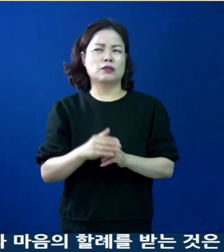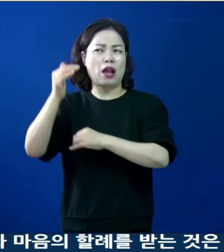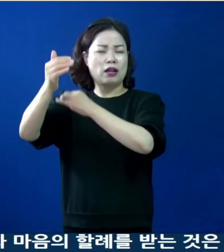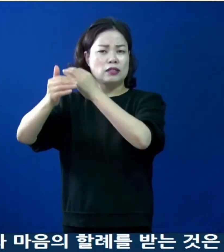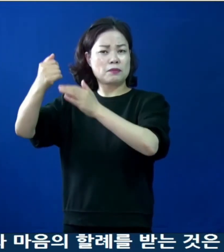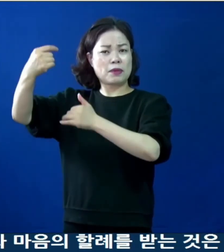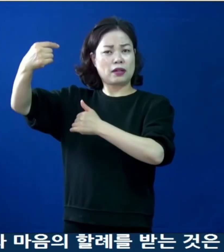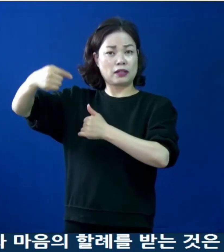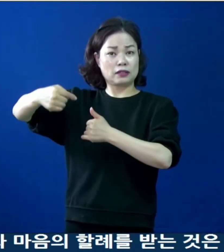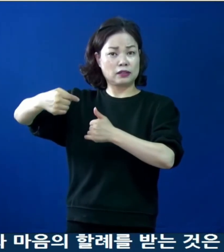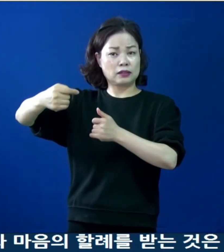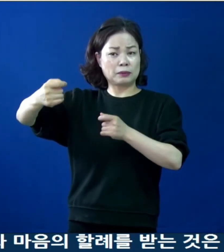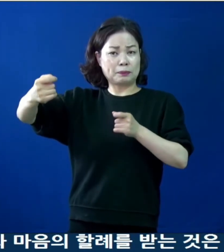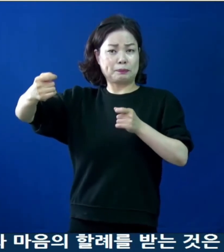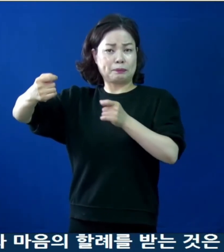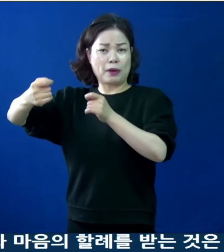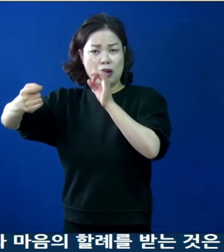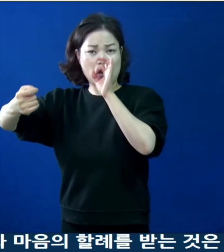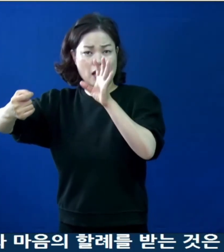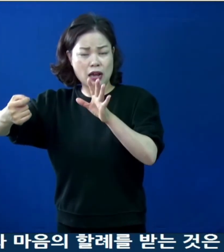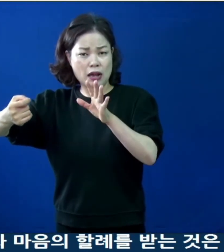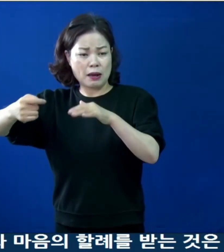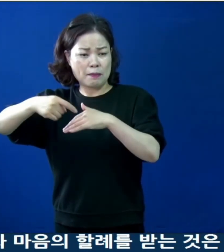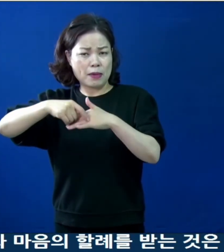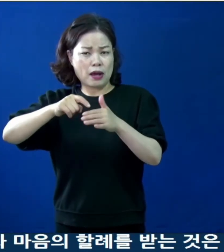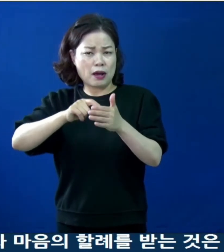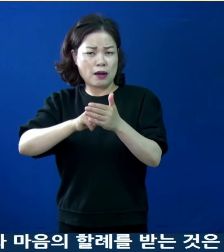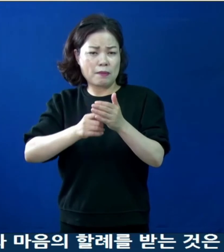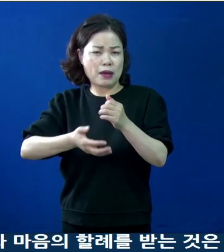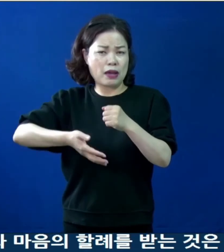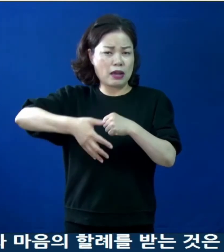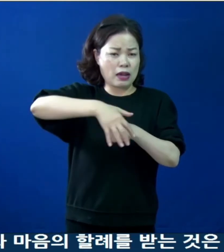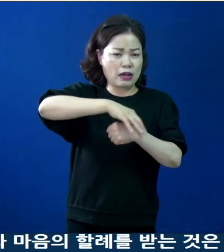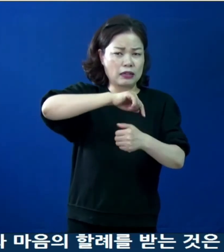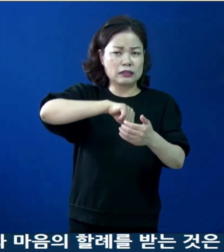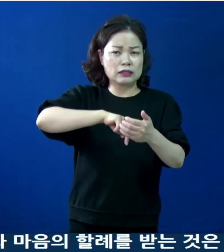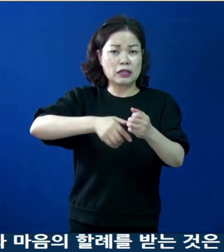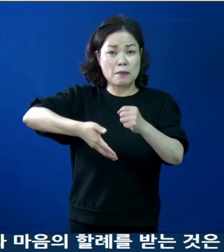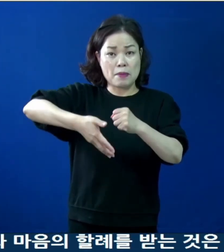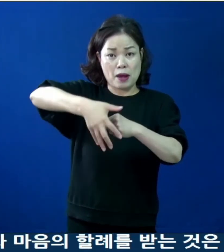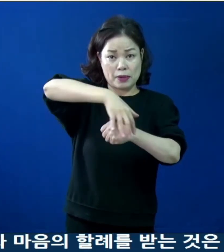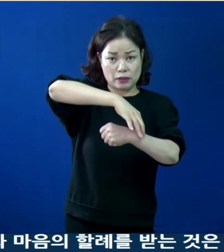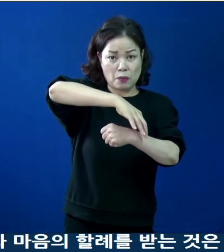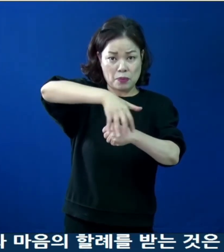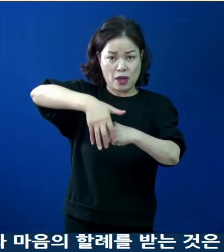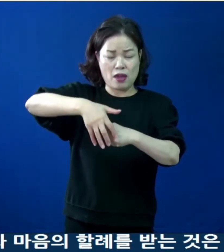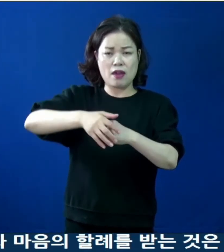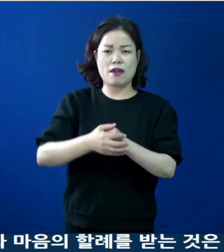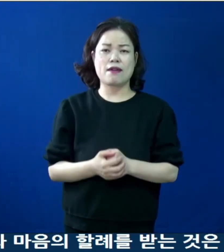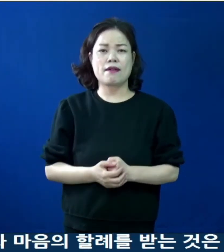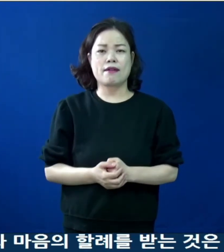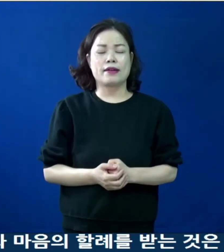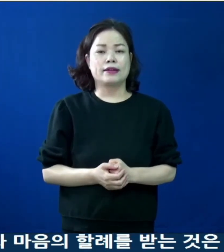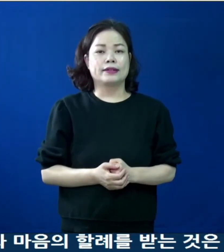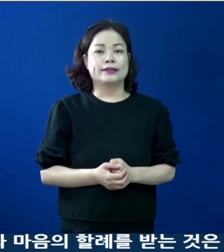하나님의 가르침에 다가갈 수 없도록 마음을 뒤덮고 있는 마음의 덮개라고 표현해요.